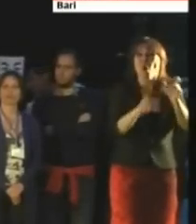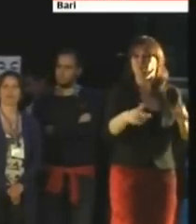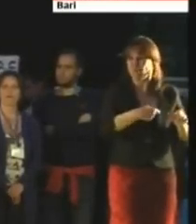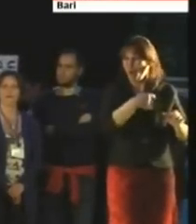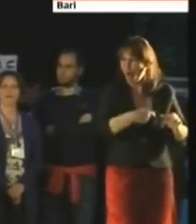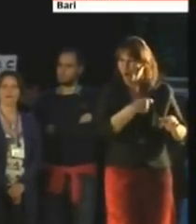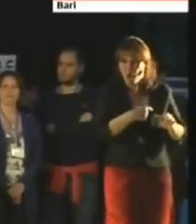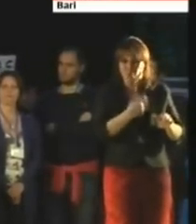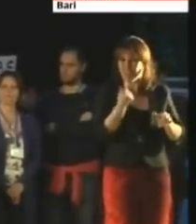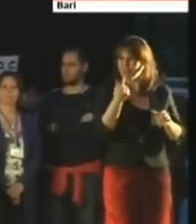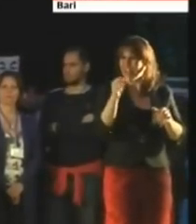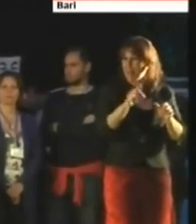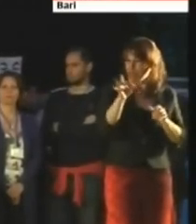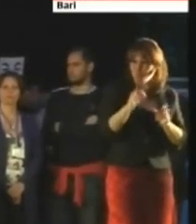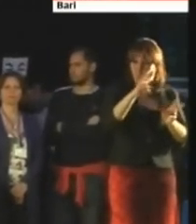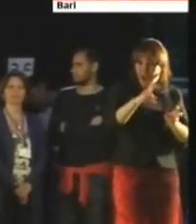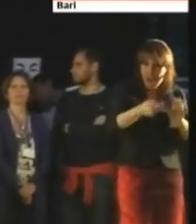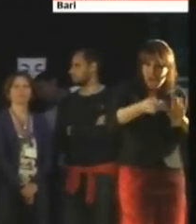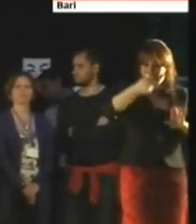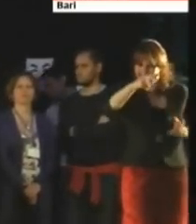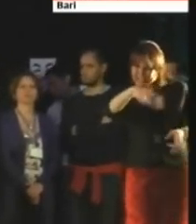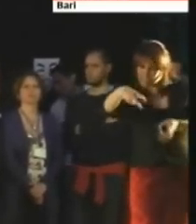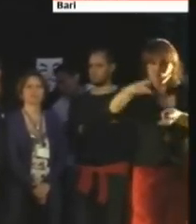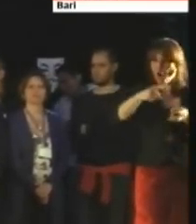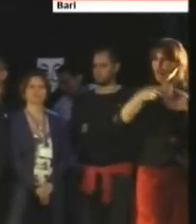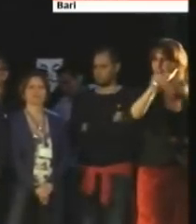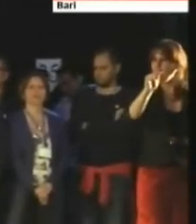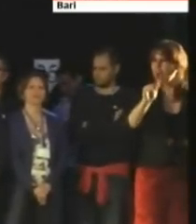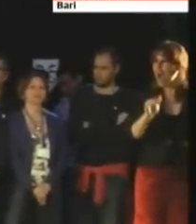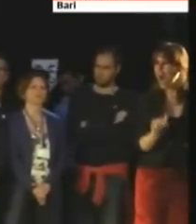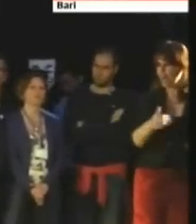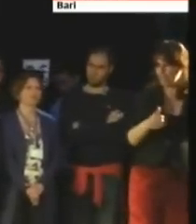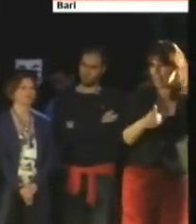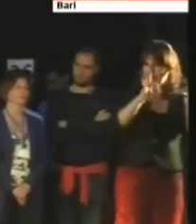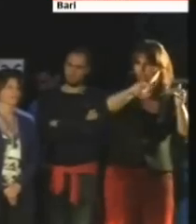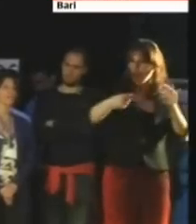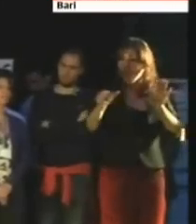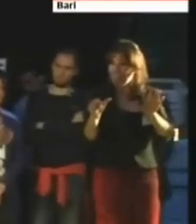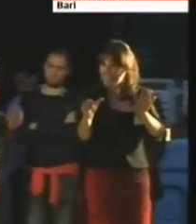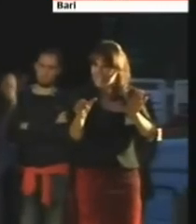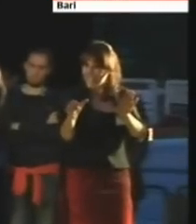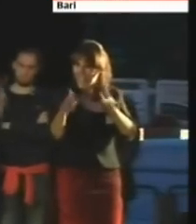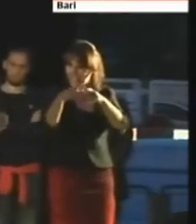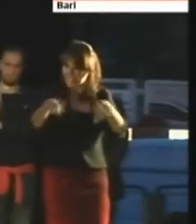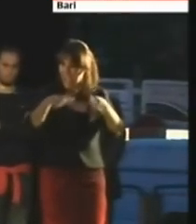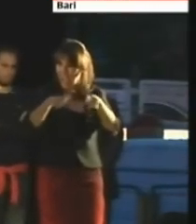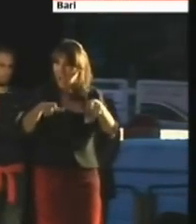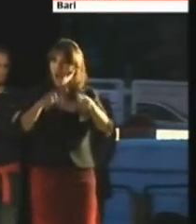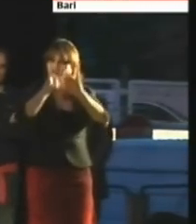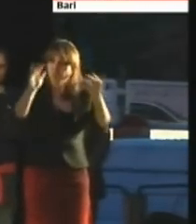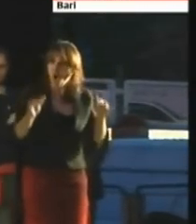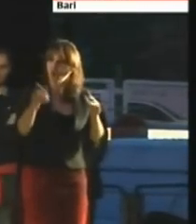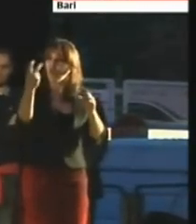non chiede tassi alti, li abbassa. Abbassa, tanto che abbassa che allo 0,6 il tasso sui BTP minore